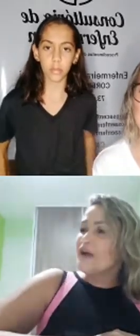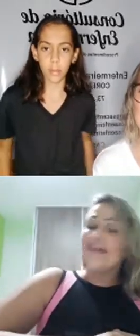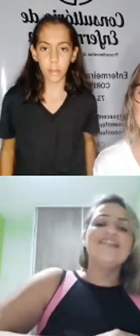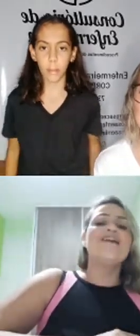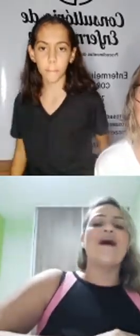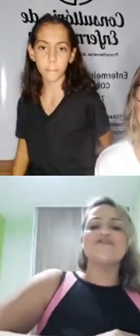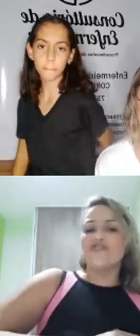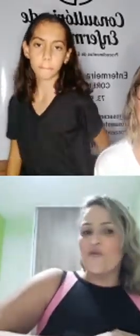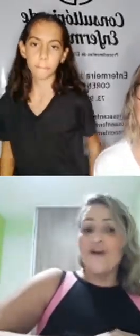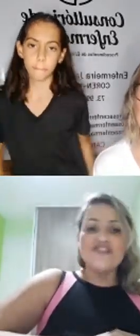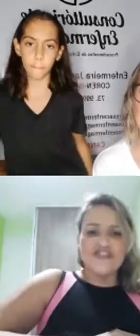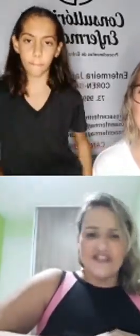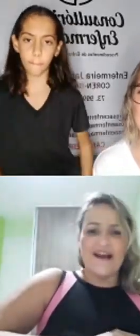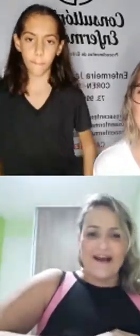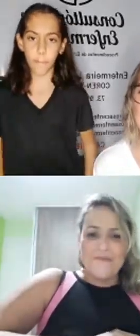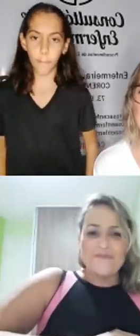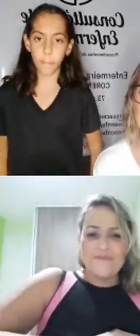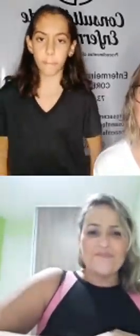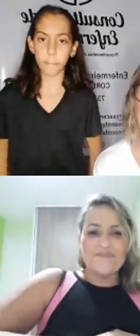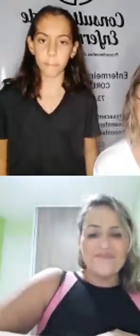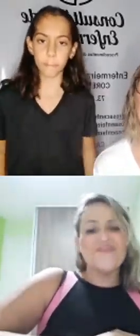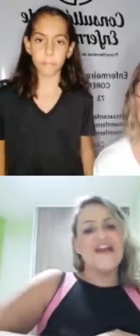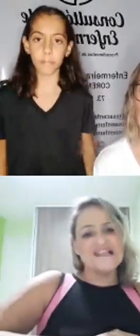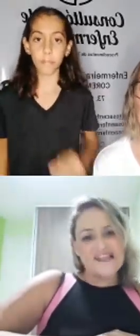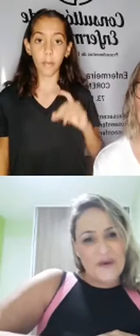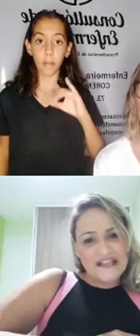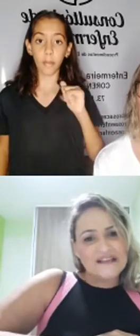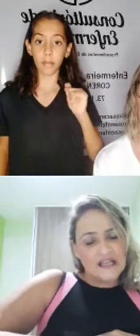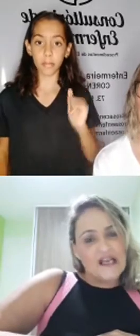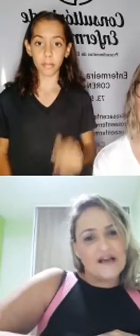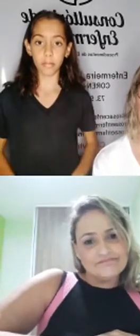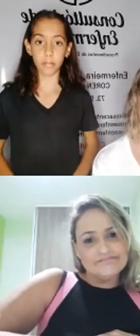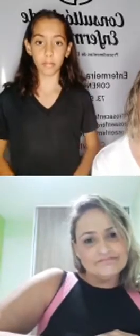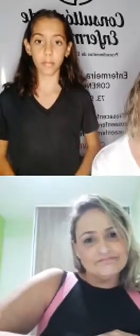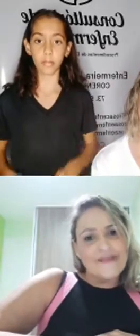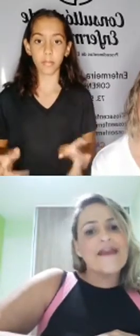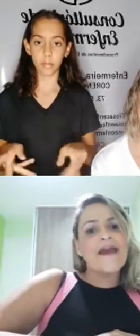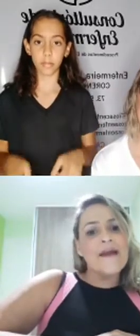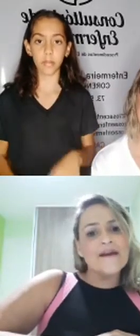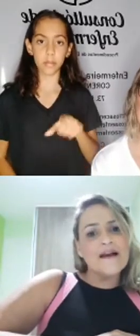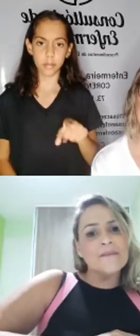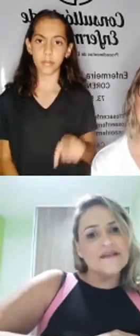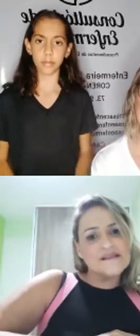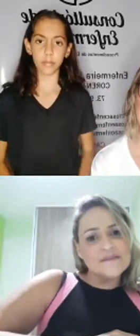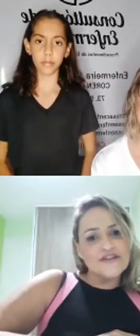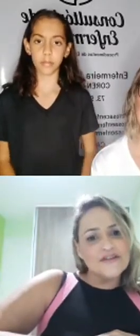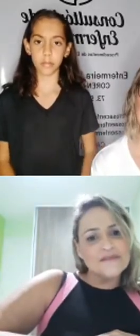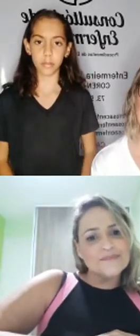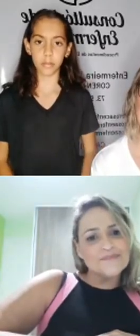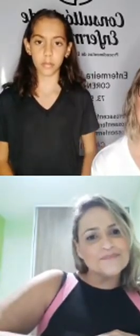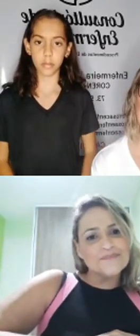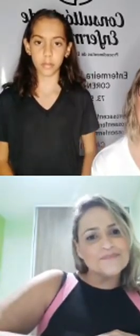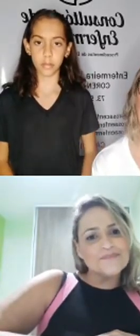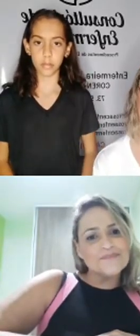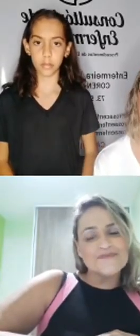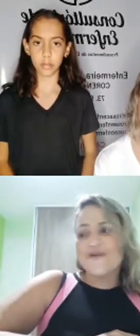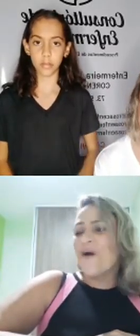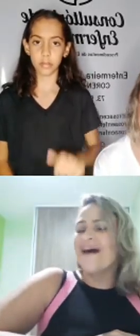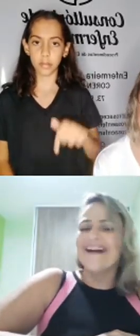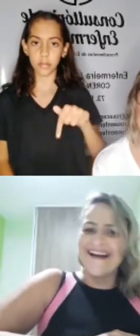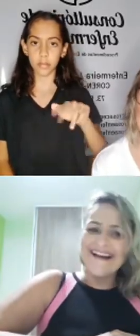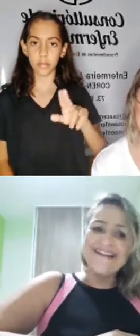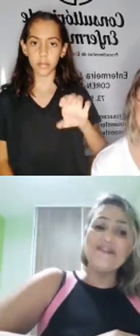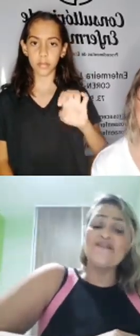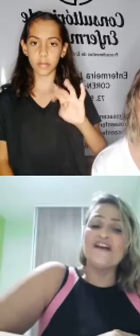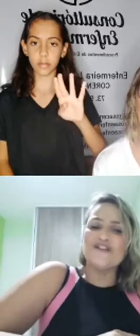distraído e eu acho que é uma dica nessa quarentena. Quebra-cabeça, menina. É Estou